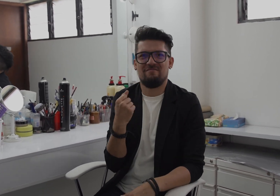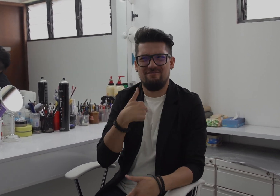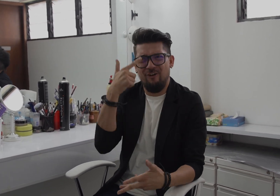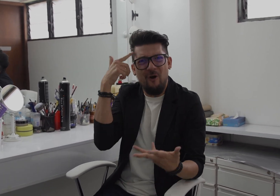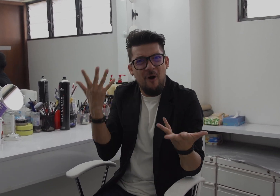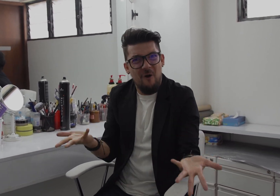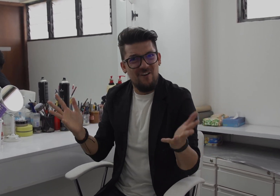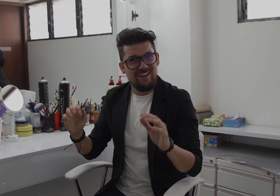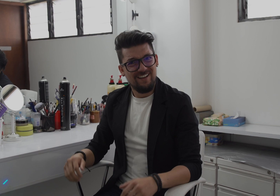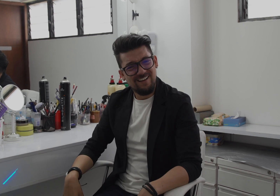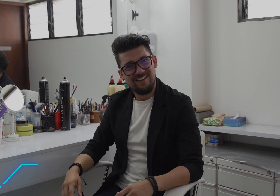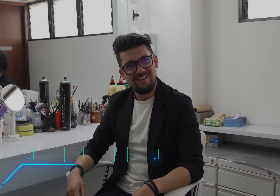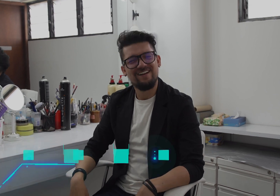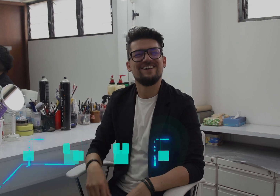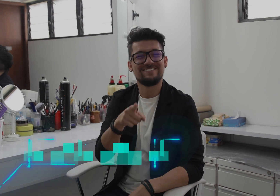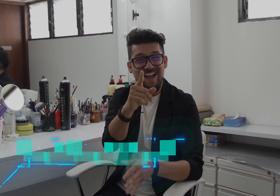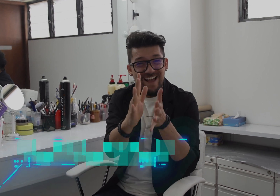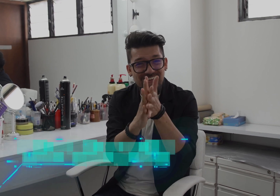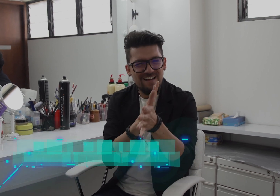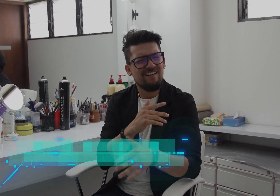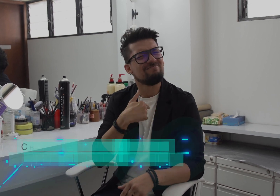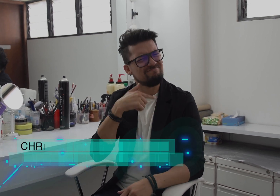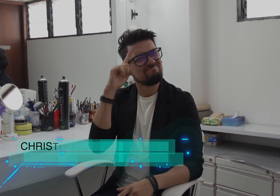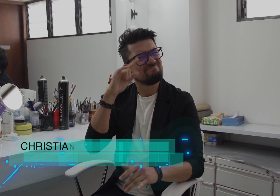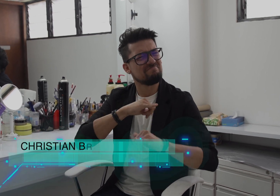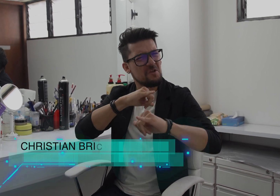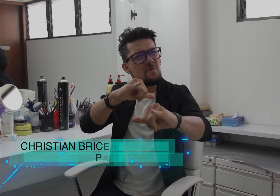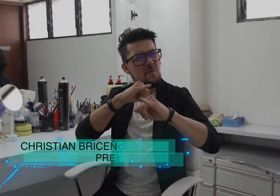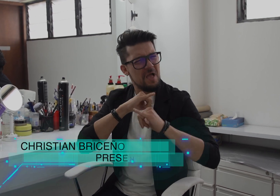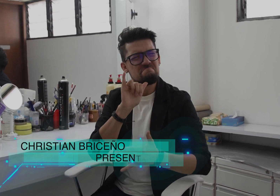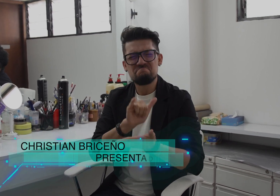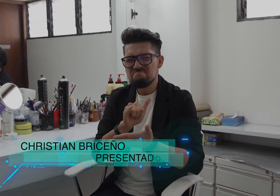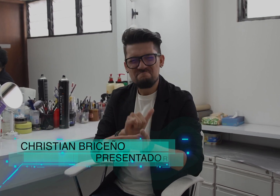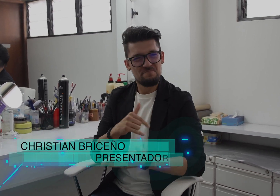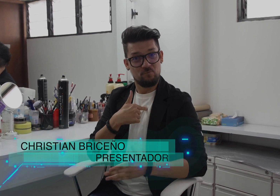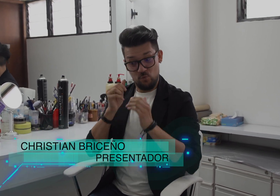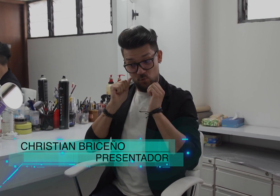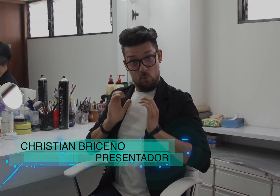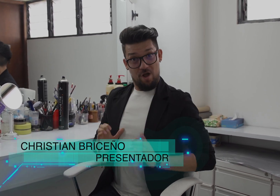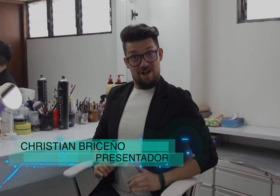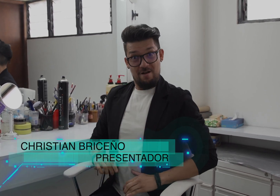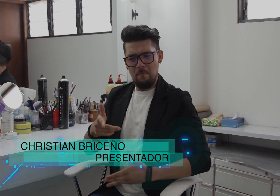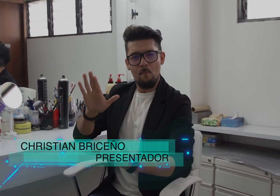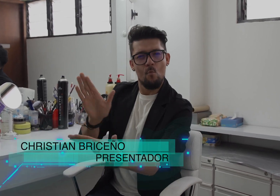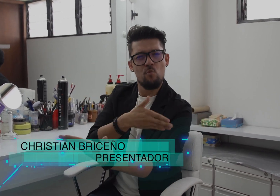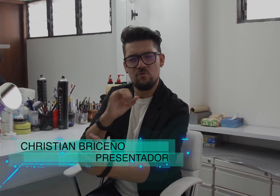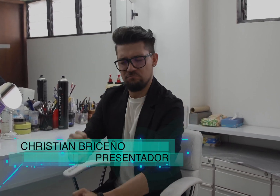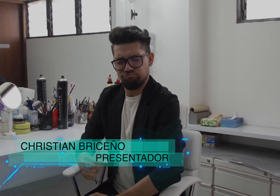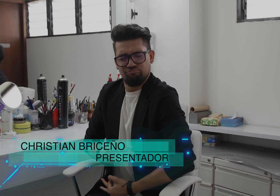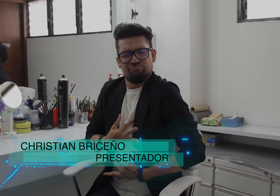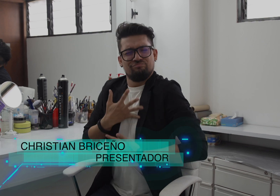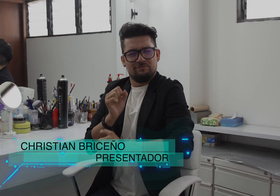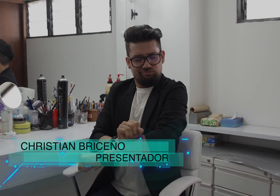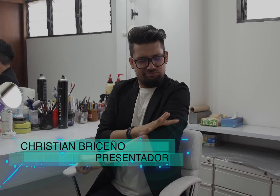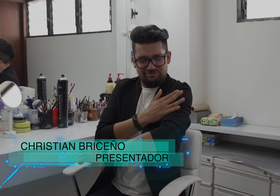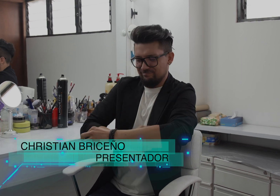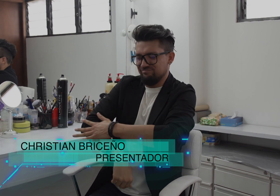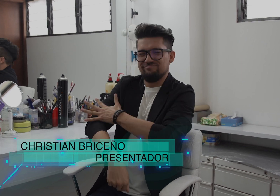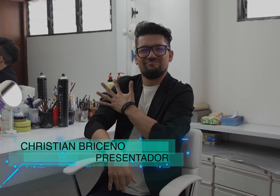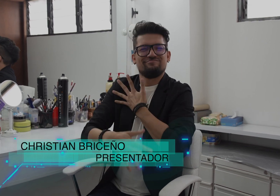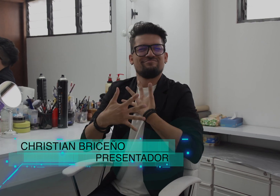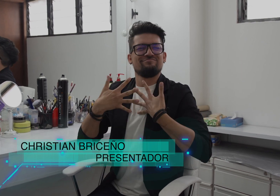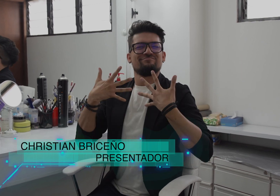van a pensar que soy un mentiroso y un loco pero Beethoven estoy muy de acuerdo contigo Yo también